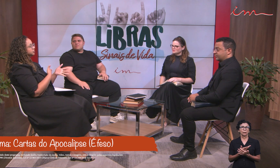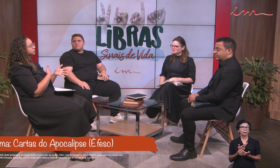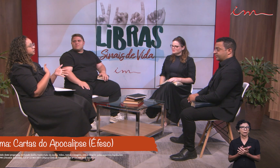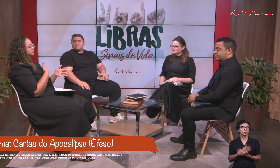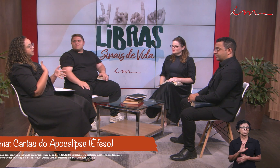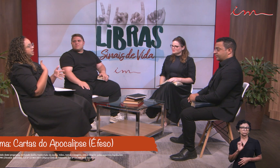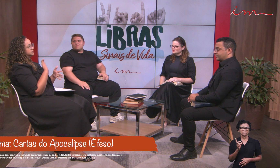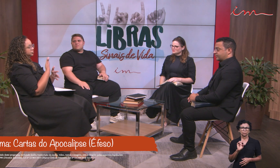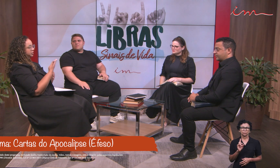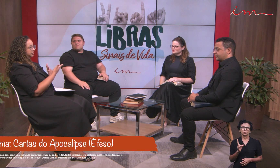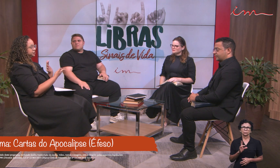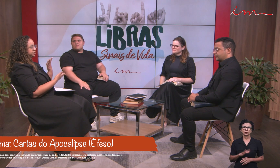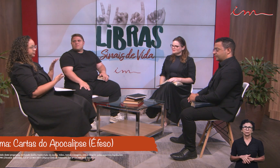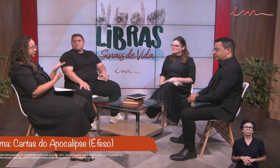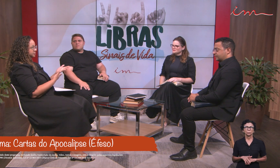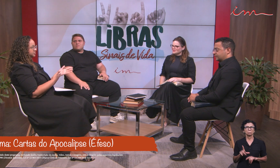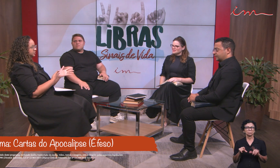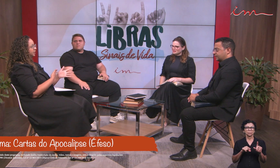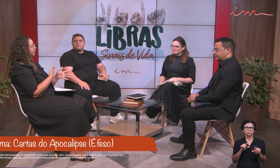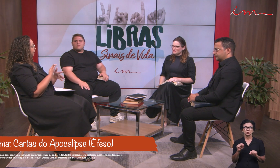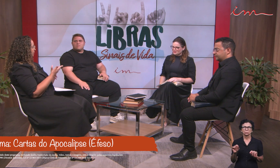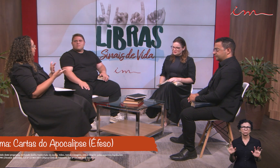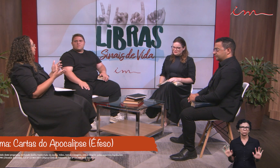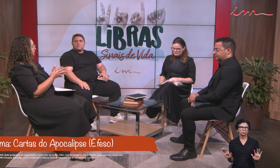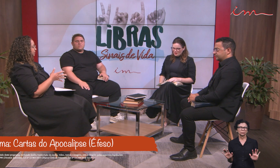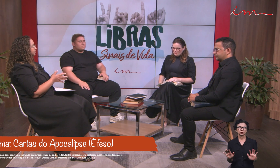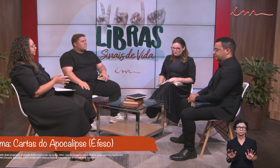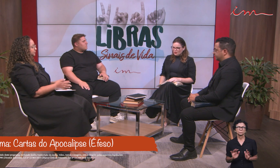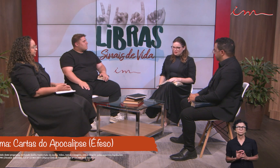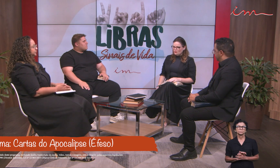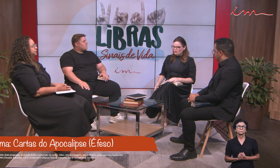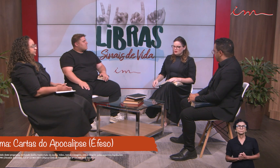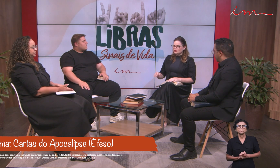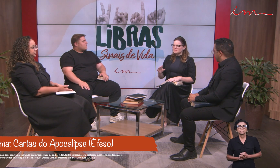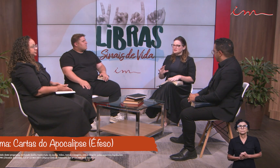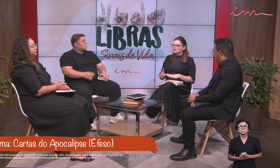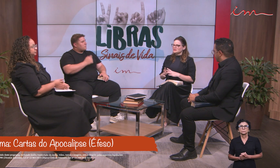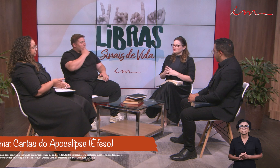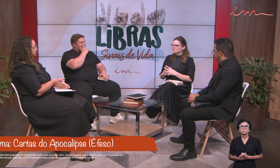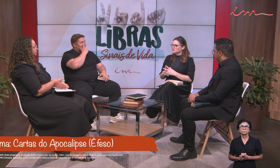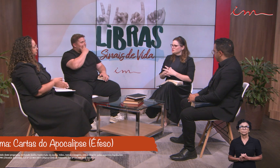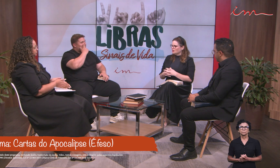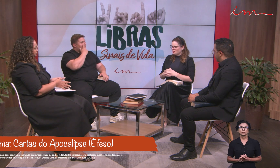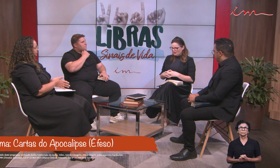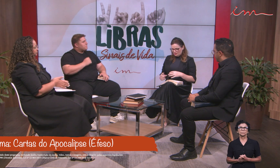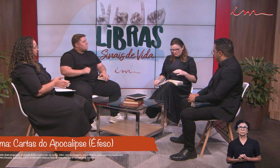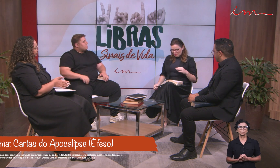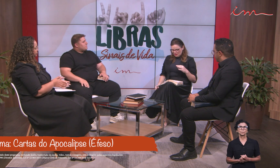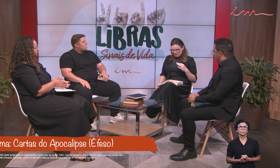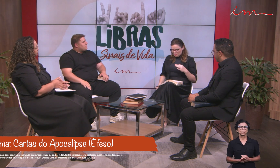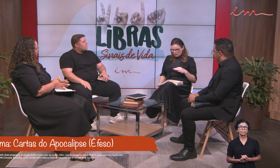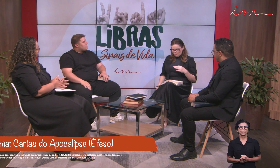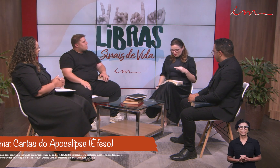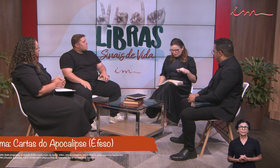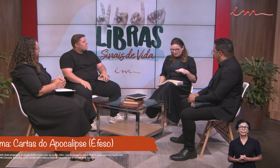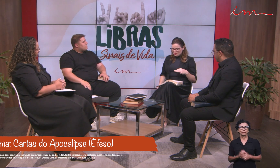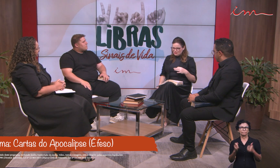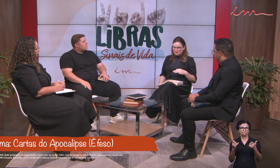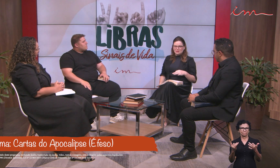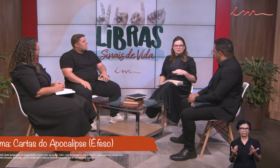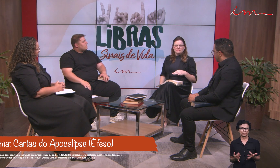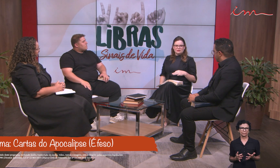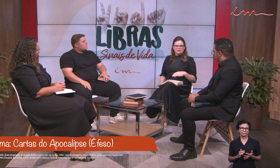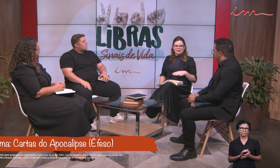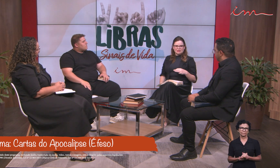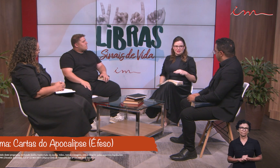estamos dando as alternativas, né? Exatamente. Porque uma coisa que nós devemos deixar claro, isso é o português,